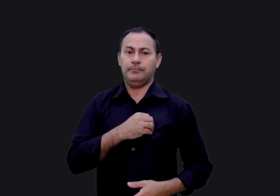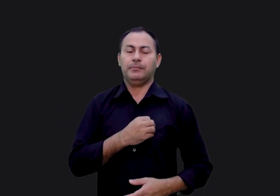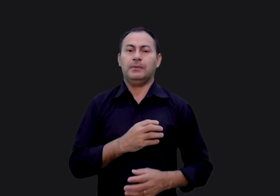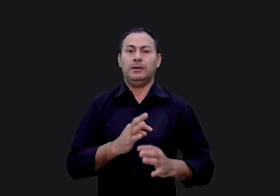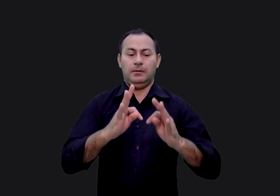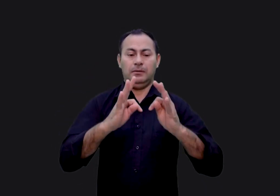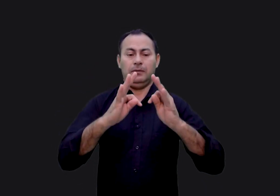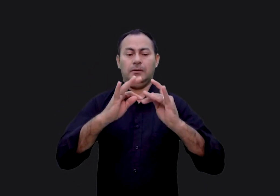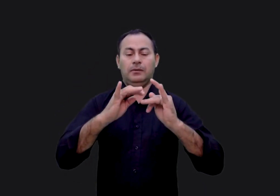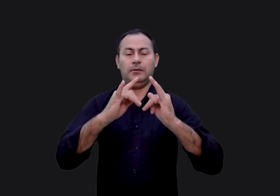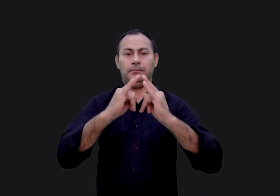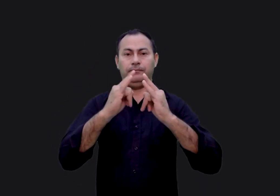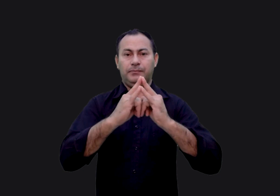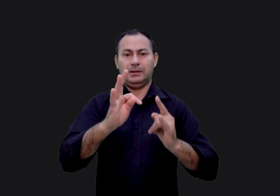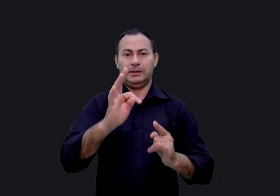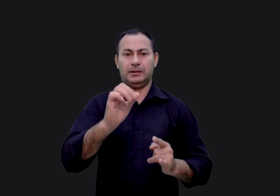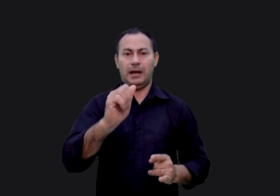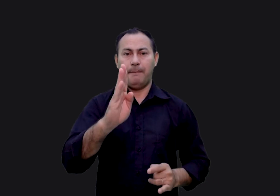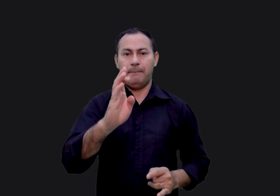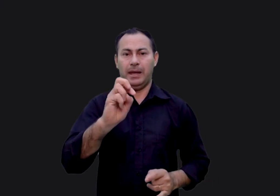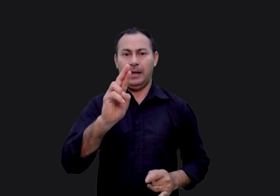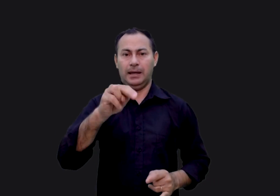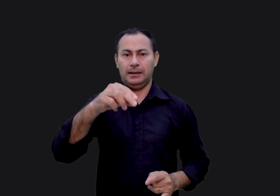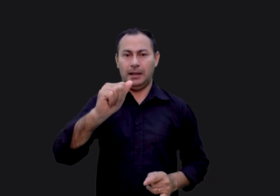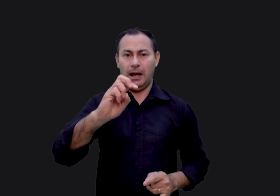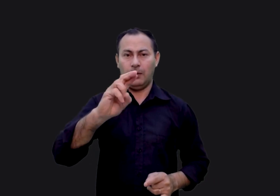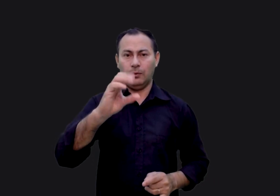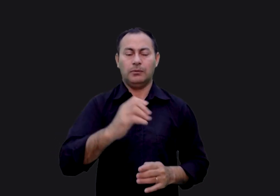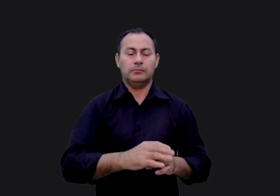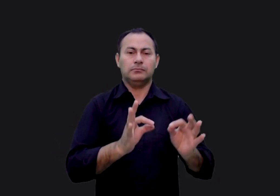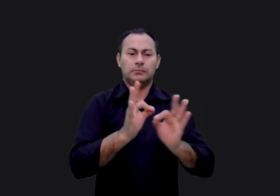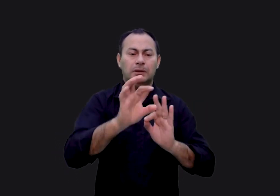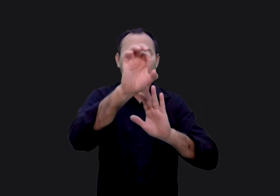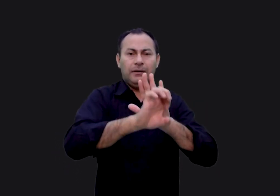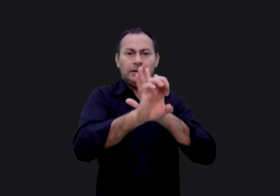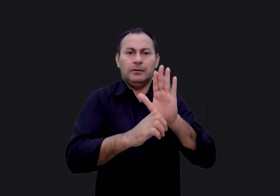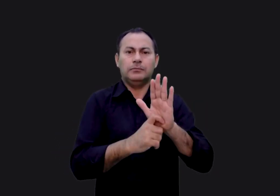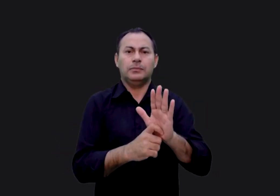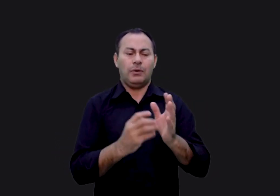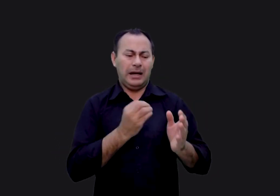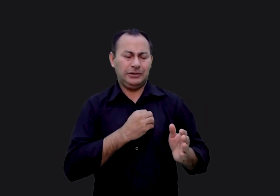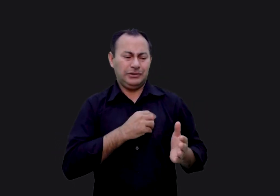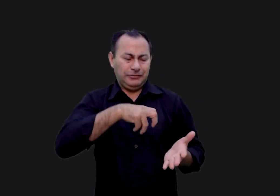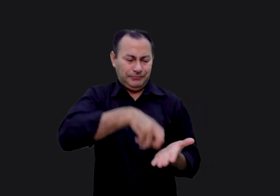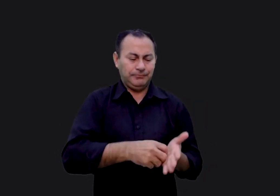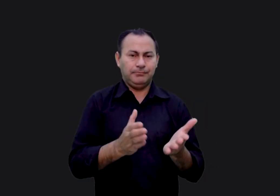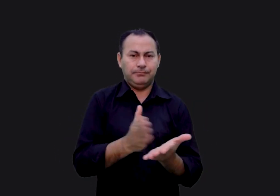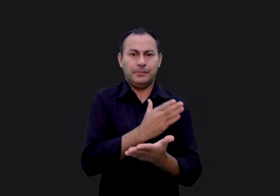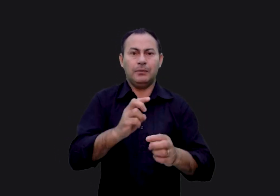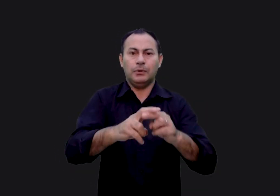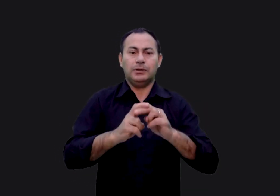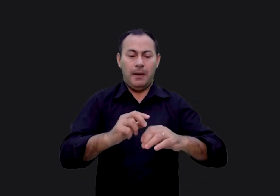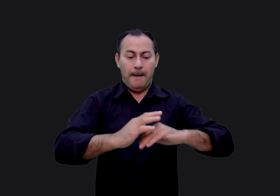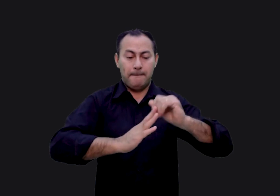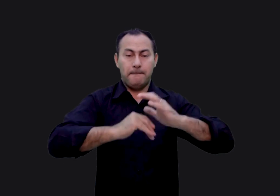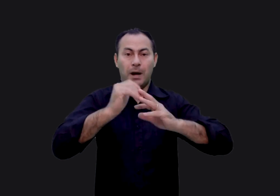O tabernáculo representa o Evangelho. O castigo do pecado tinha que ser removido. É por isso que a mão do pecador tinha que